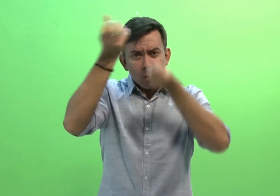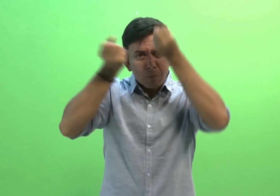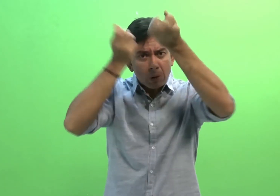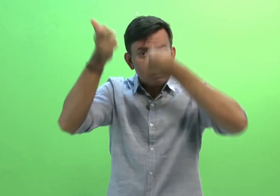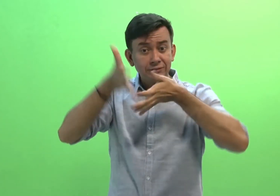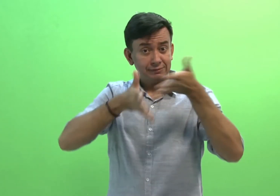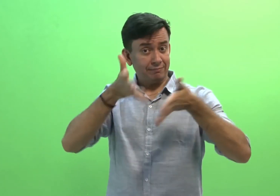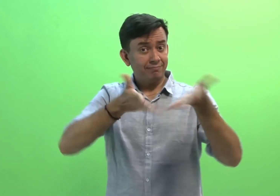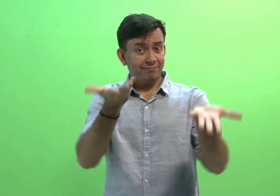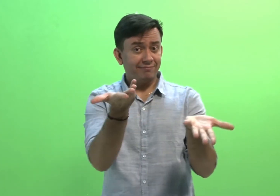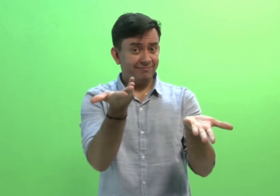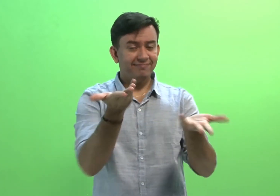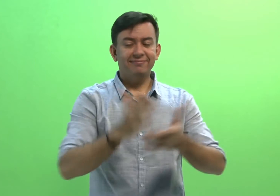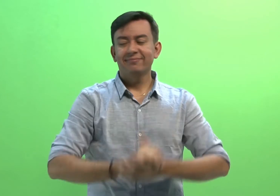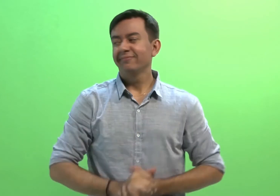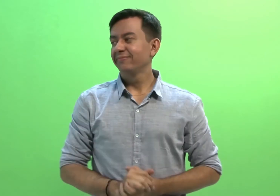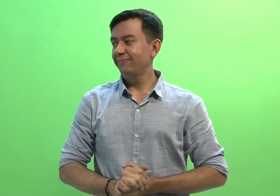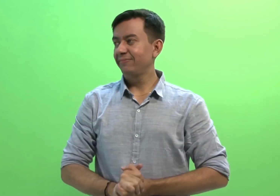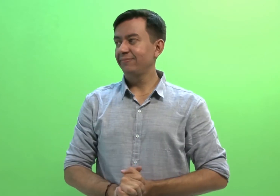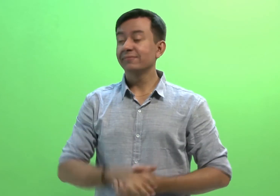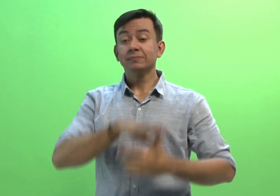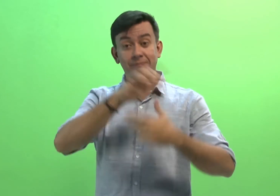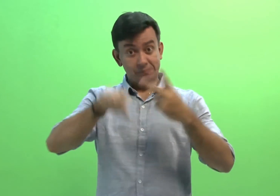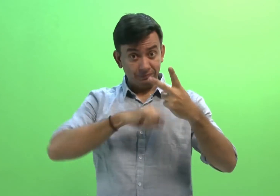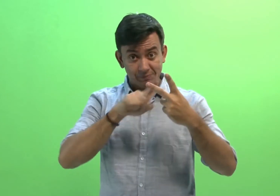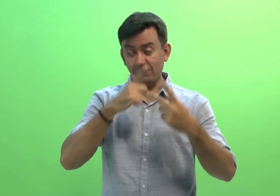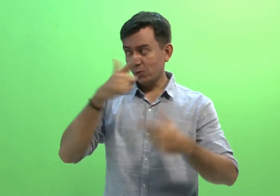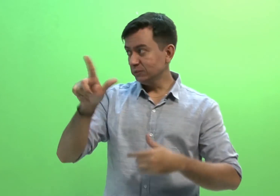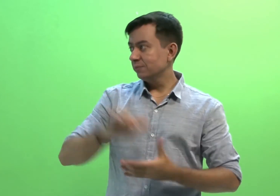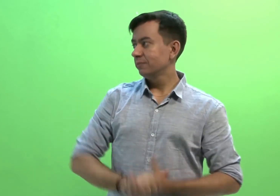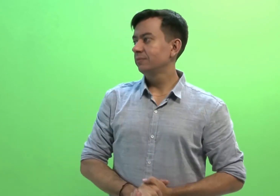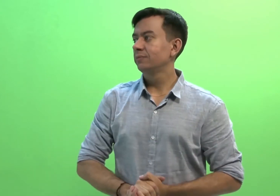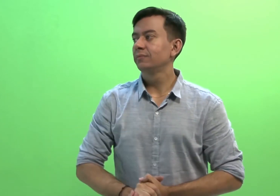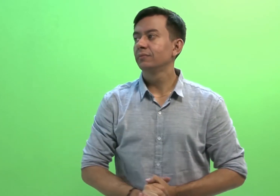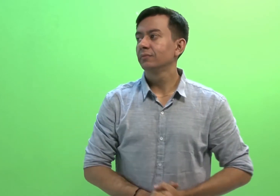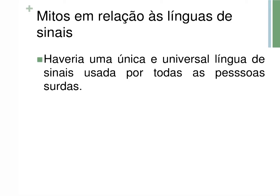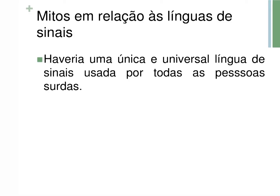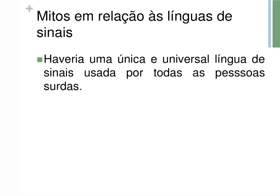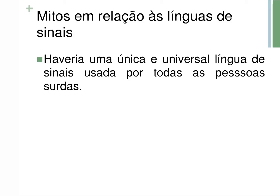compreender a linguística. Um segundo mito.